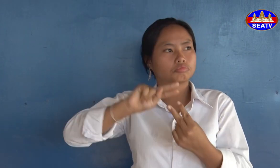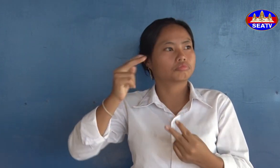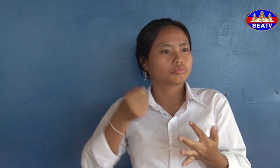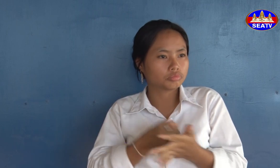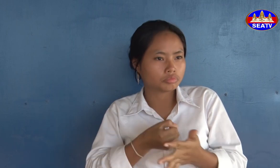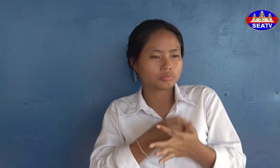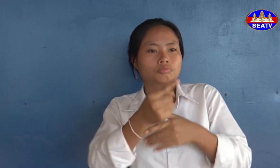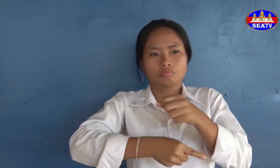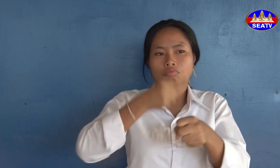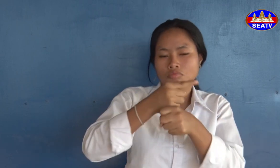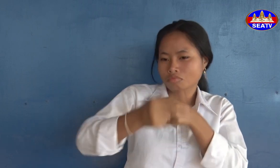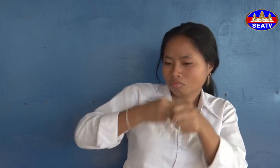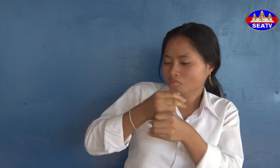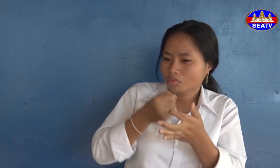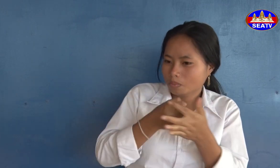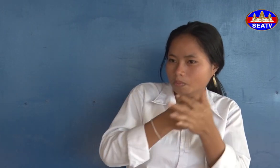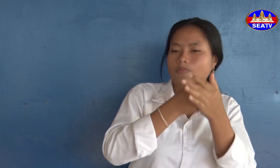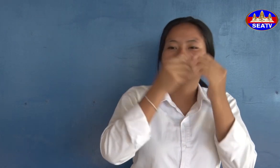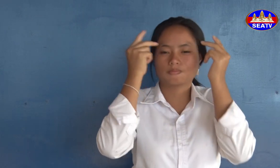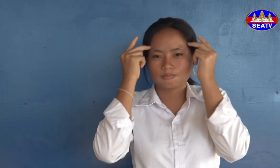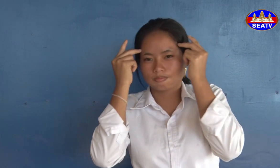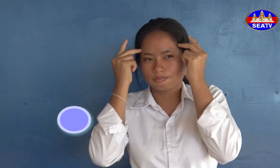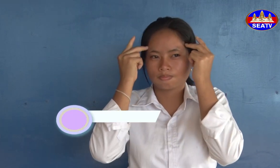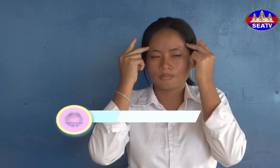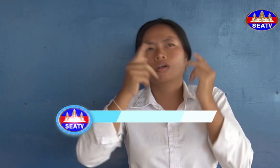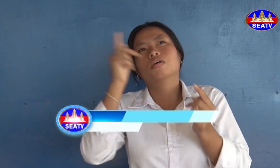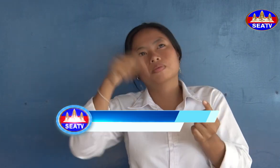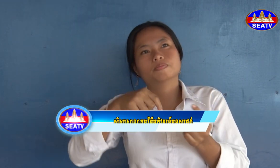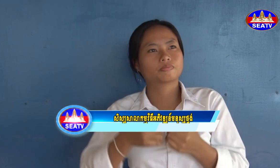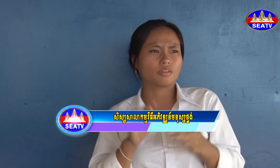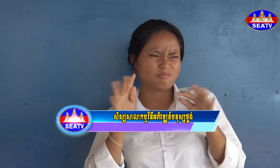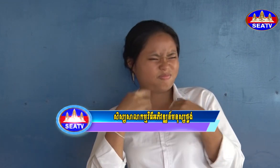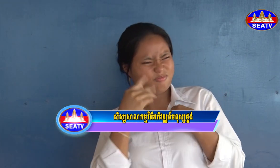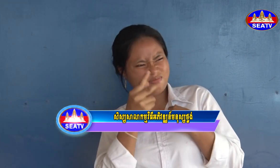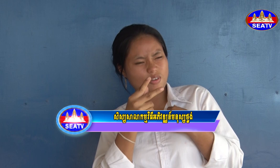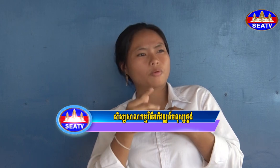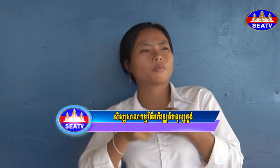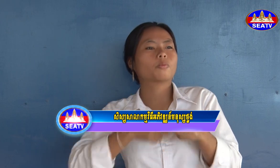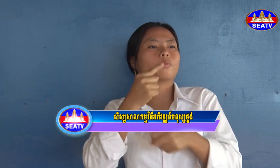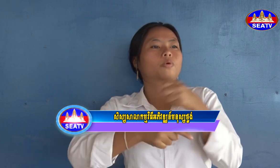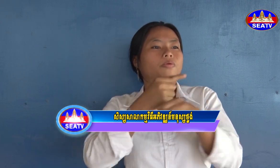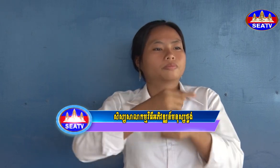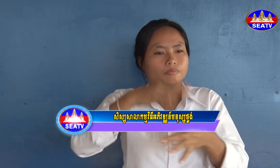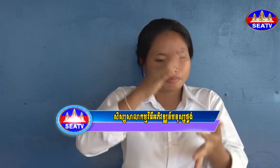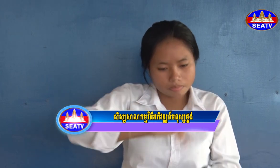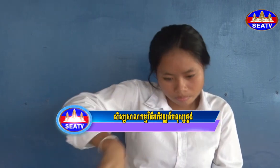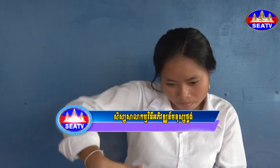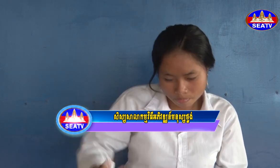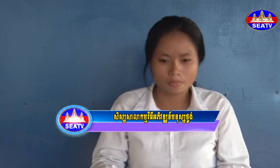ធម្មជាតិហើយដល់ពេលខ្ញុំរៀនបានមួយឆ្នាំហើយបានចូលឆ្នាំទី2គឺ